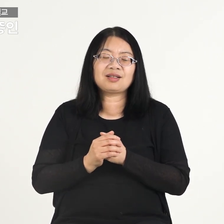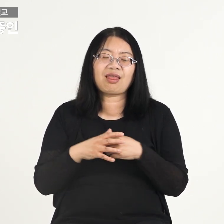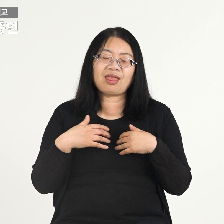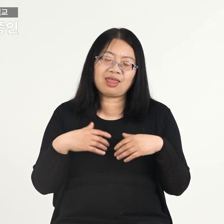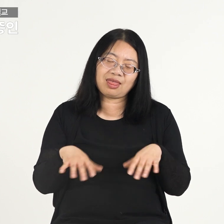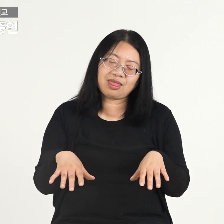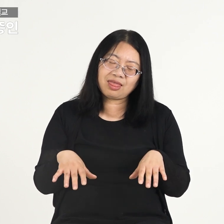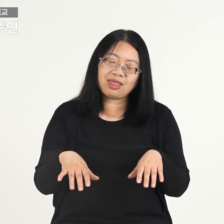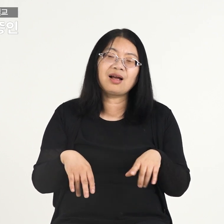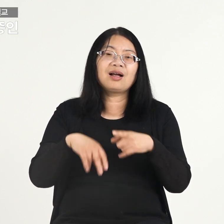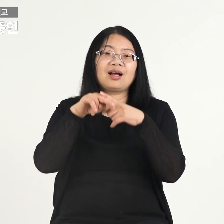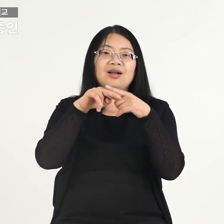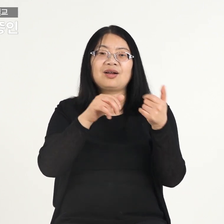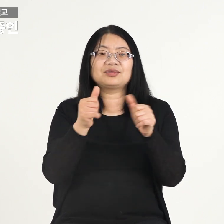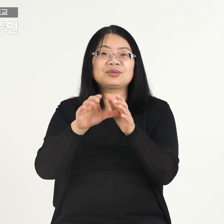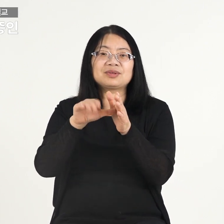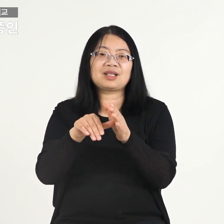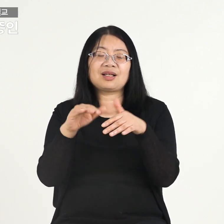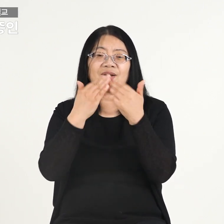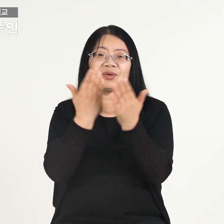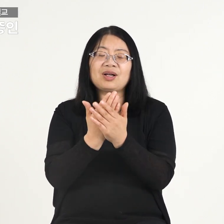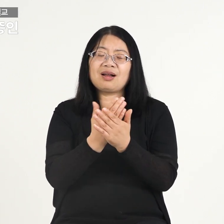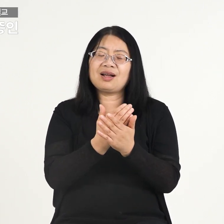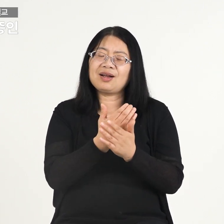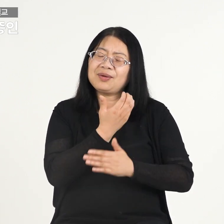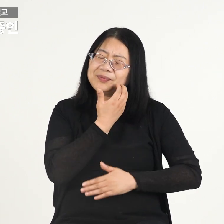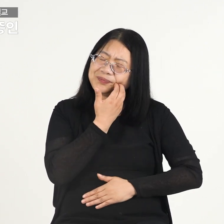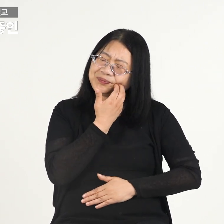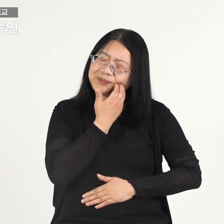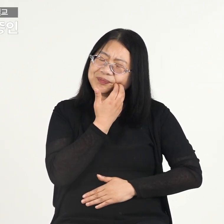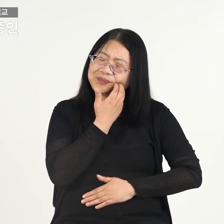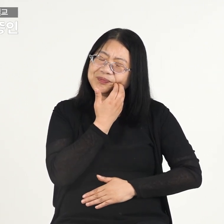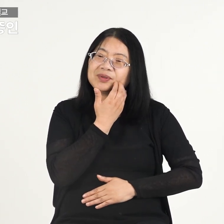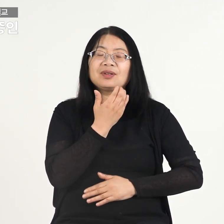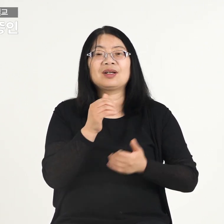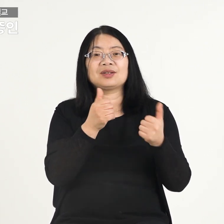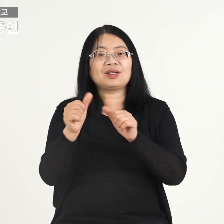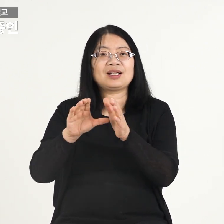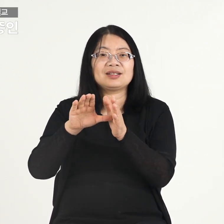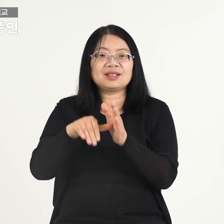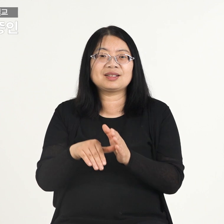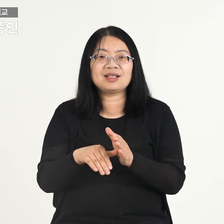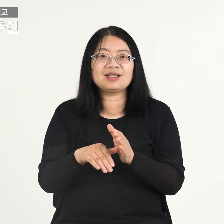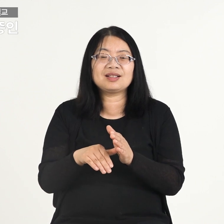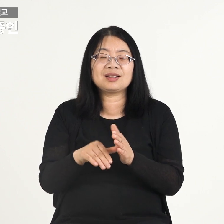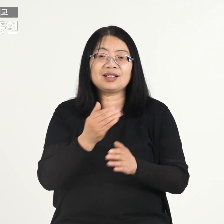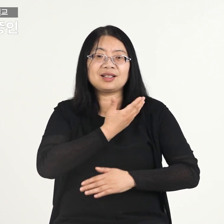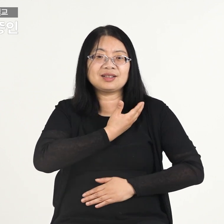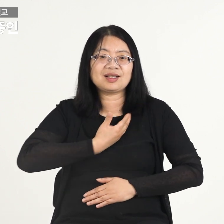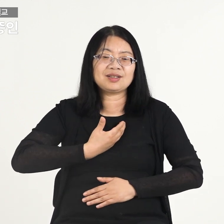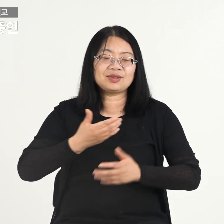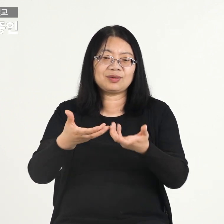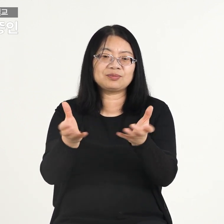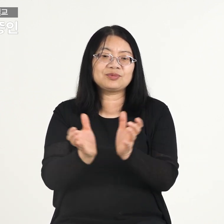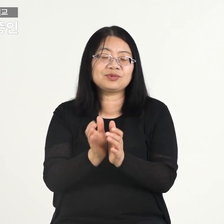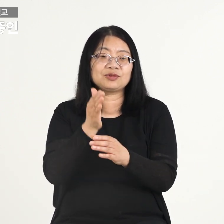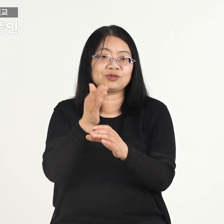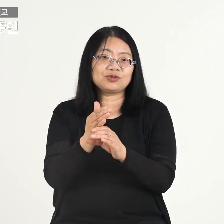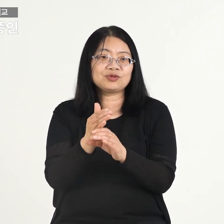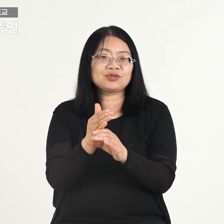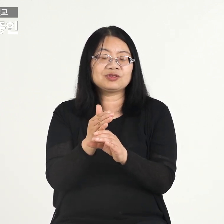무기력하게 돌아가실 때에도, 온갖 수치를 뒤집어 쓰고 돌아가실 때에도, 제자들 무리